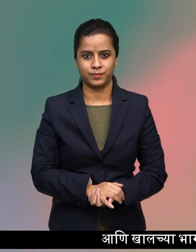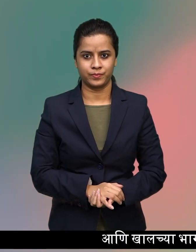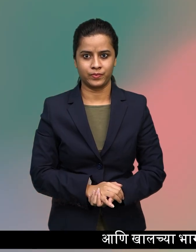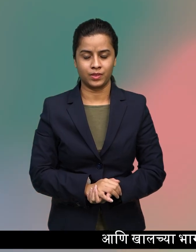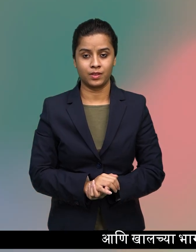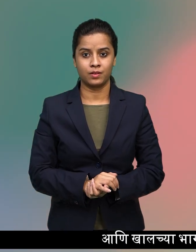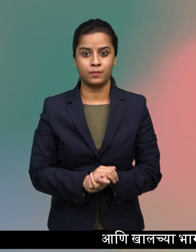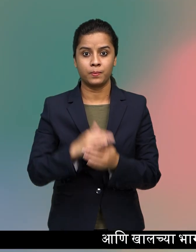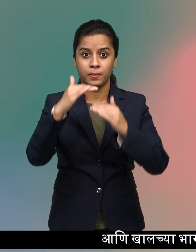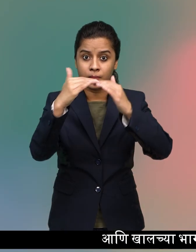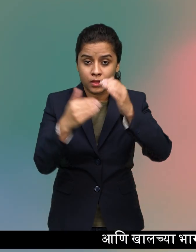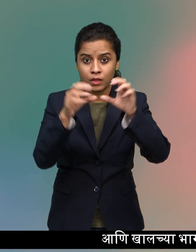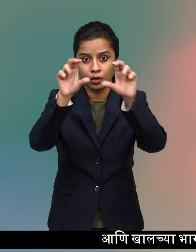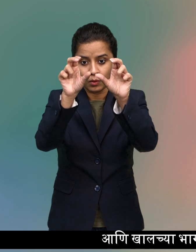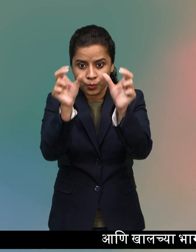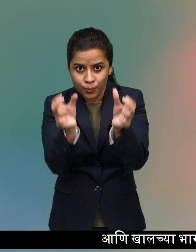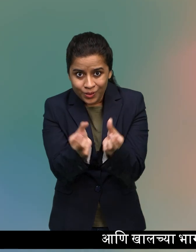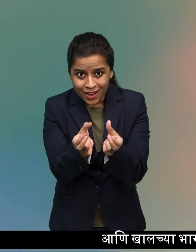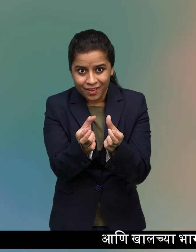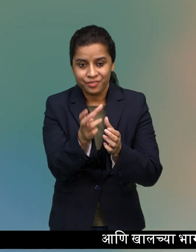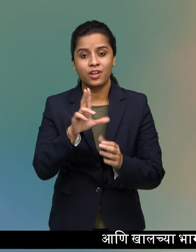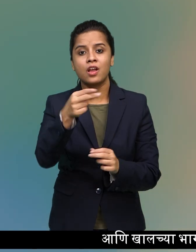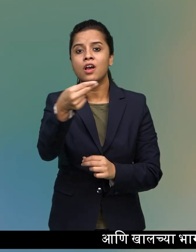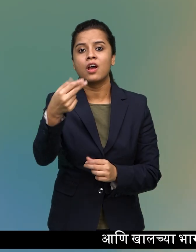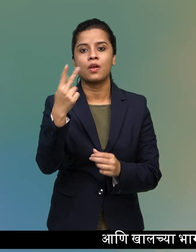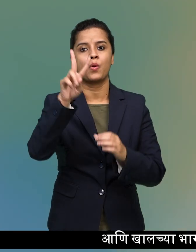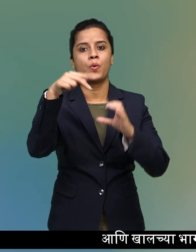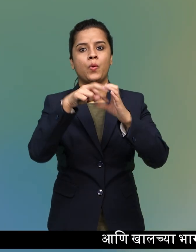आणि खालच्या भागांना पिंडकोश व्हेंट्रिकल्स म्हणतात.